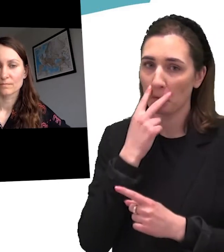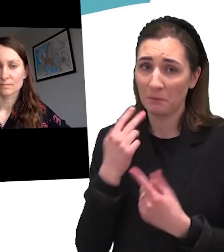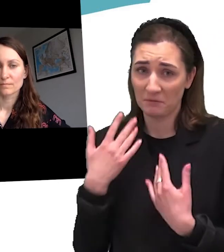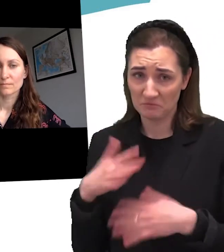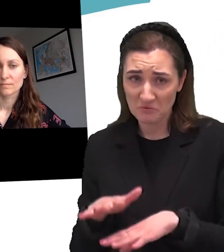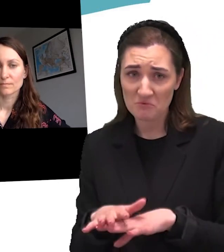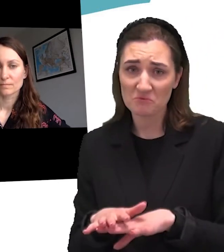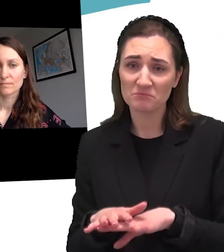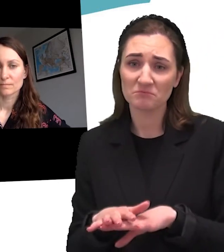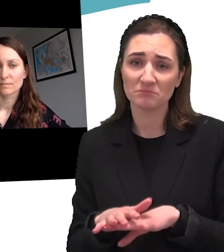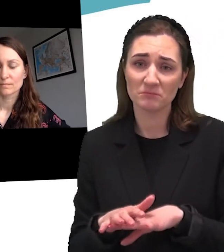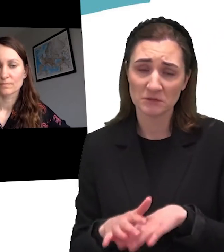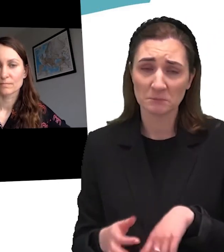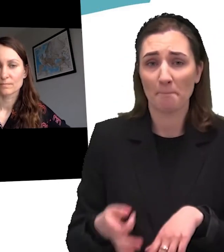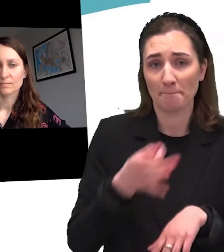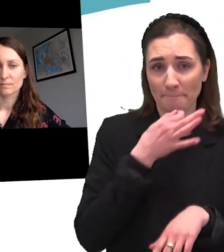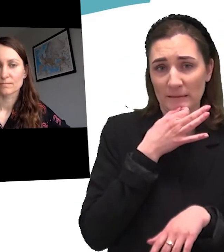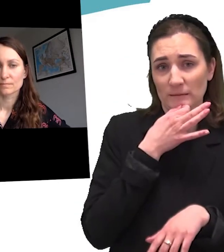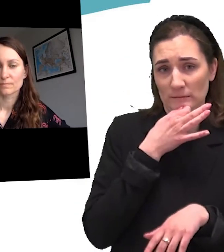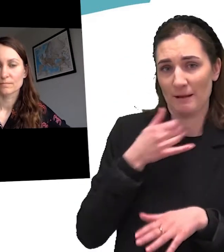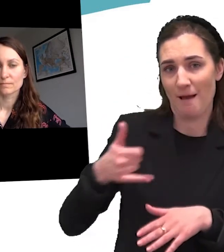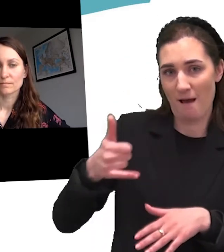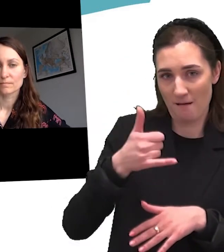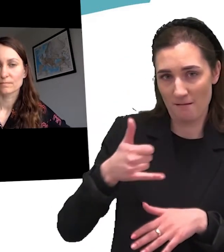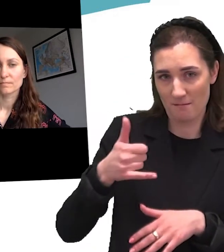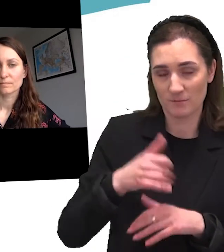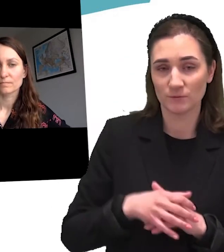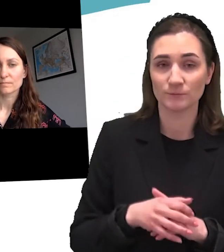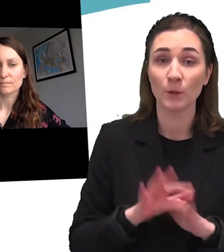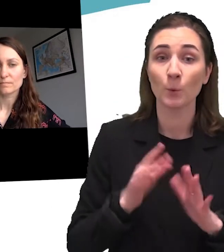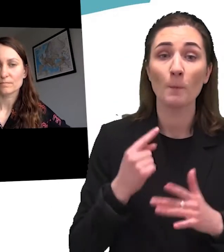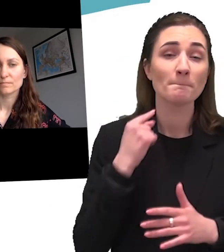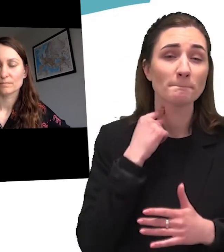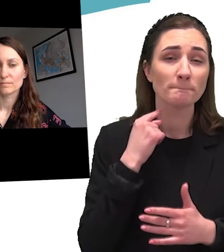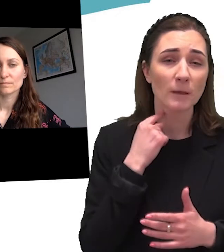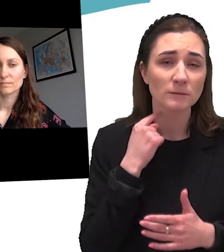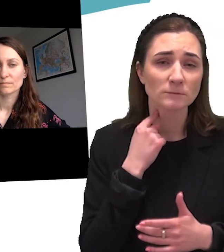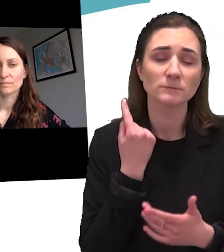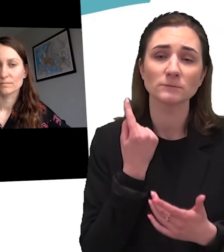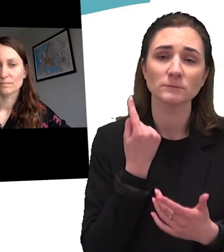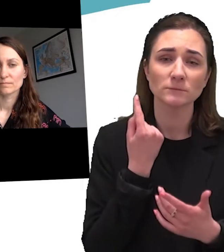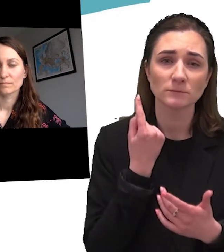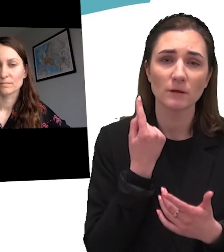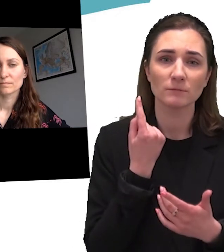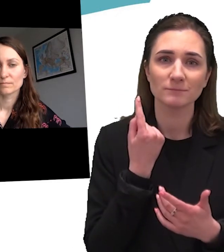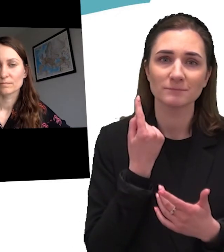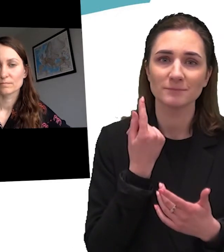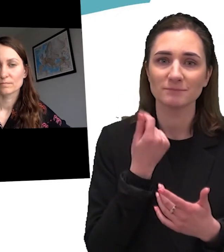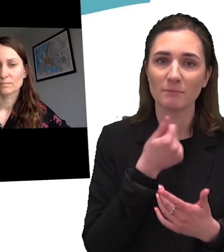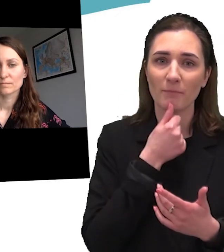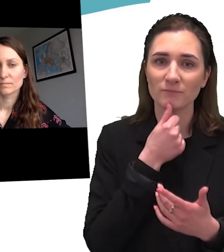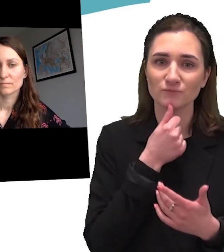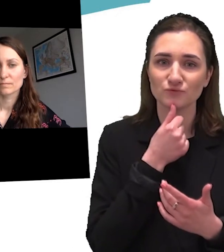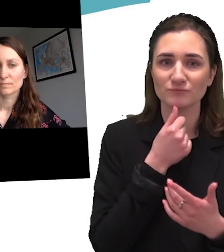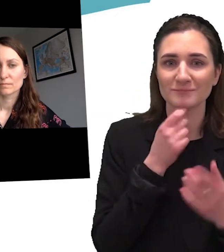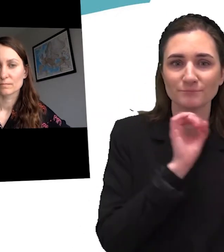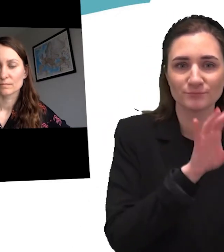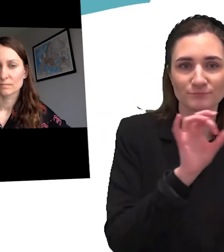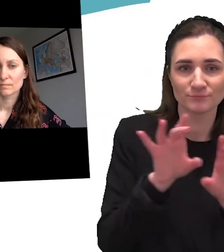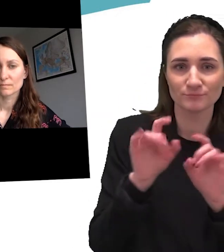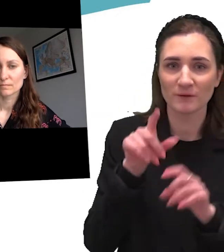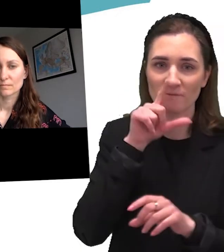bet tie, kurie nuo mažiukų pripratinti, jie tikrai mėgsta. Jeigu mėsa, tai vengti visą laiką duoti